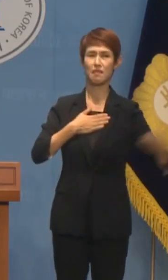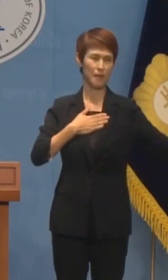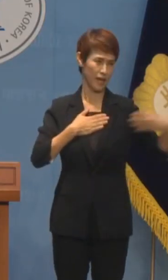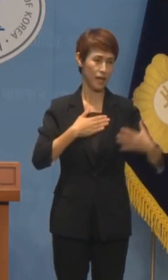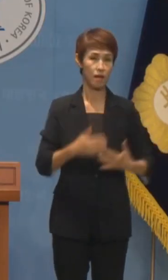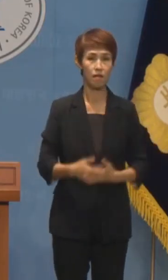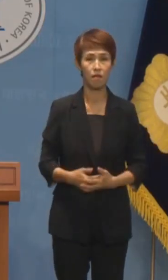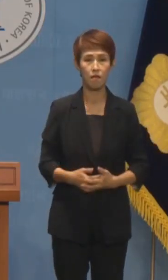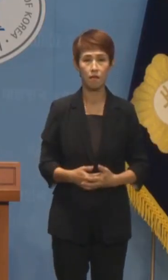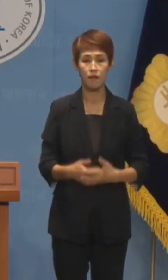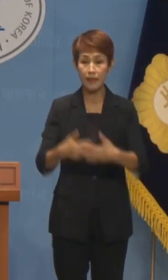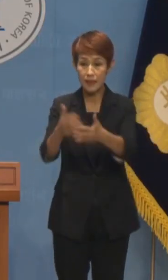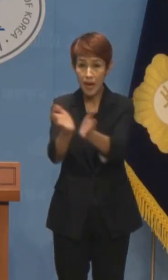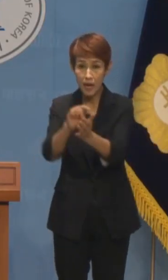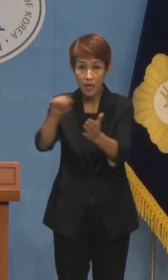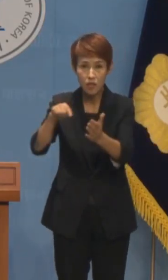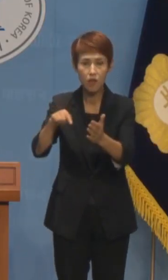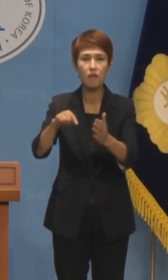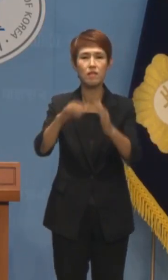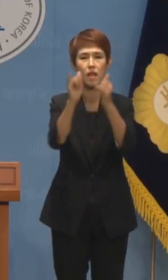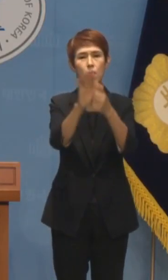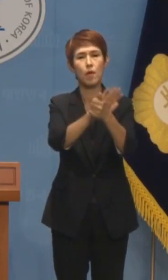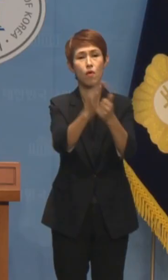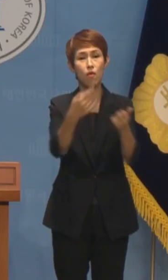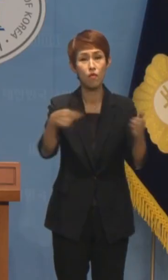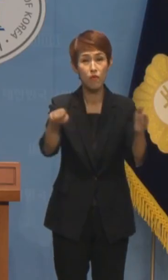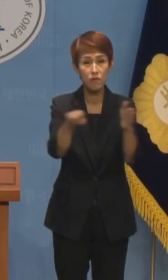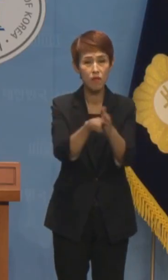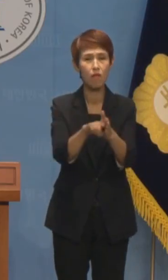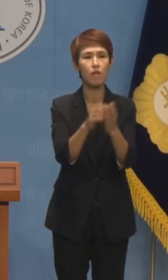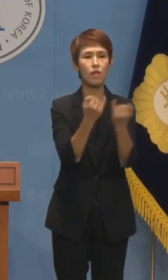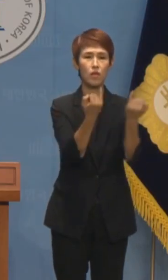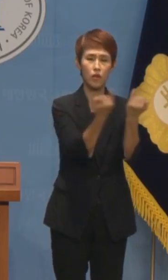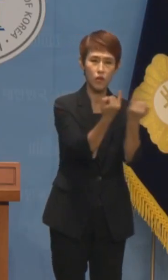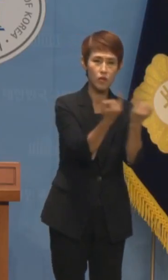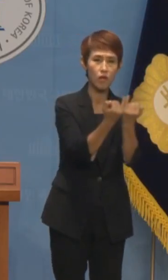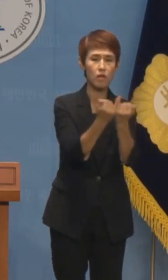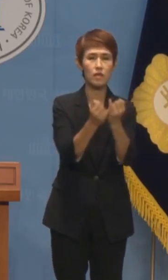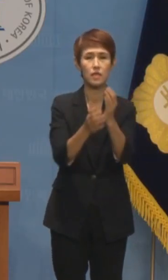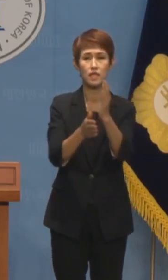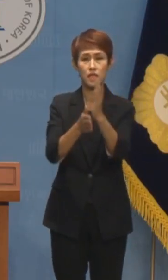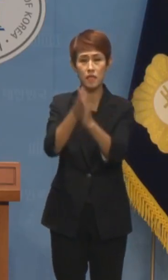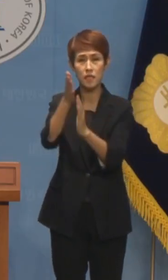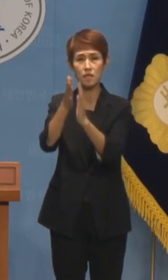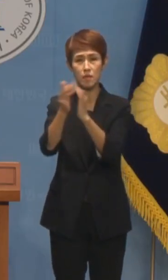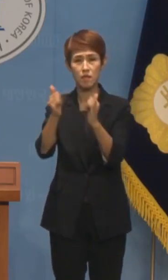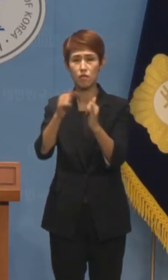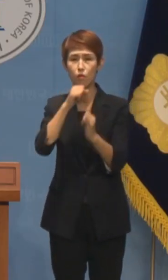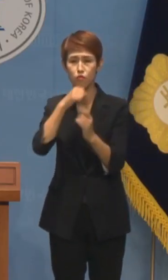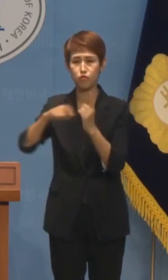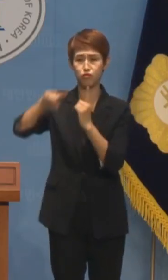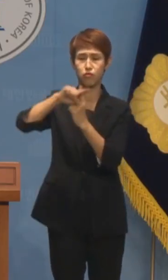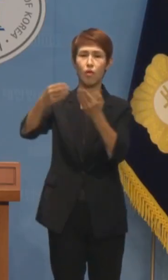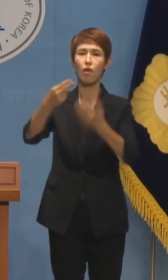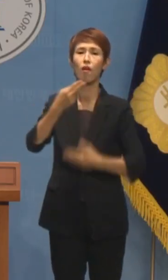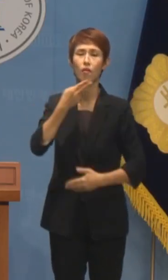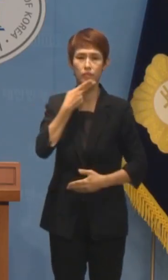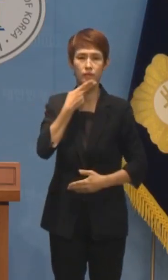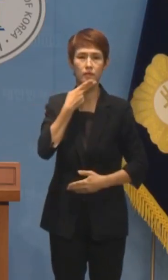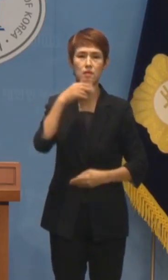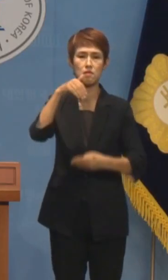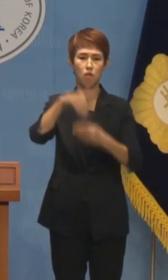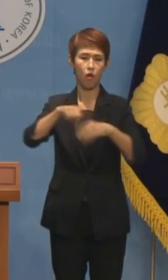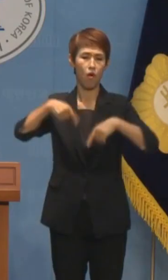정당 등에서 사회적 배려를 위해 적용하는 여성과 신인 가산점 없이 무소의 뿔처럼 당당하게 선거에